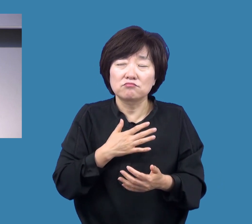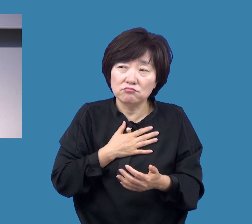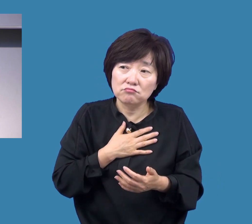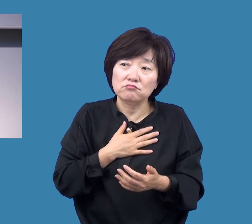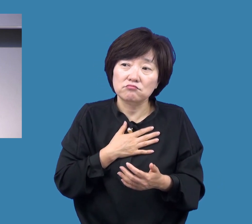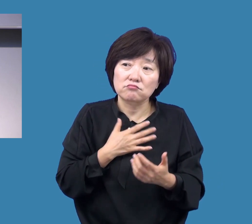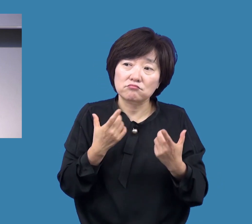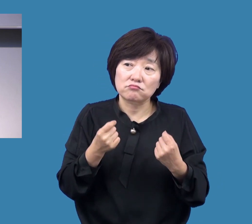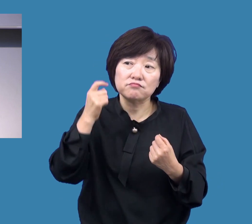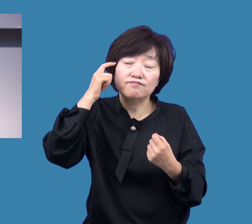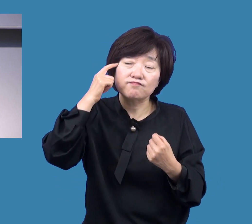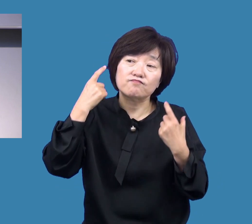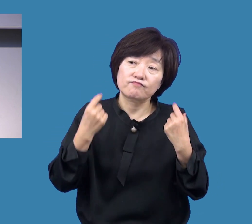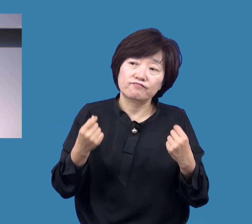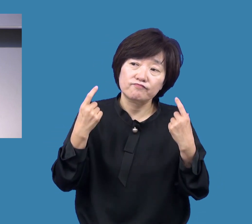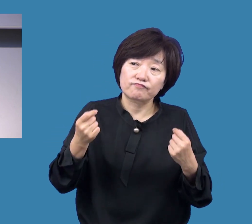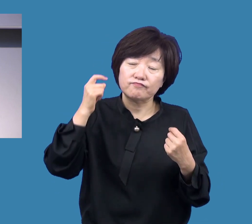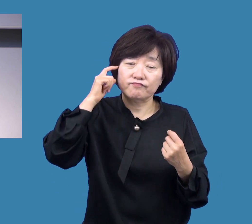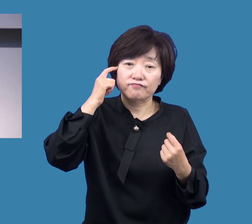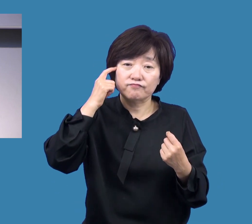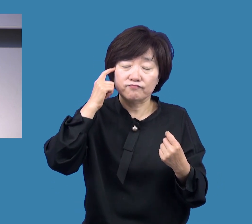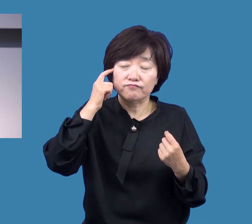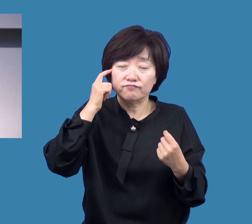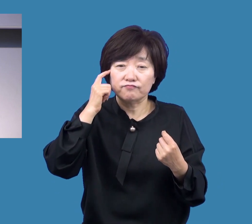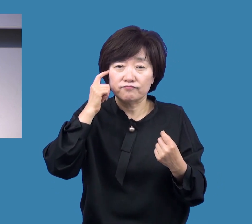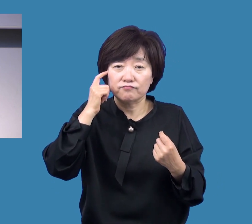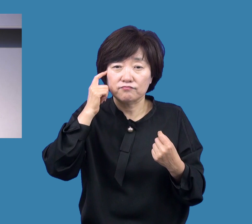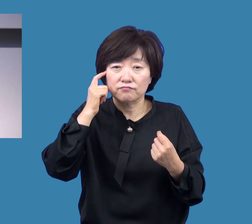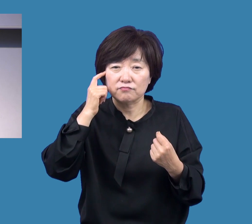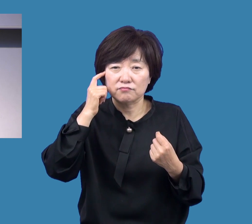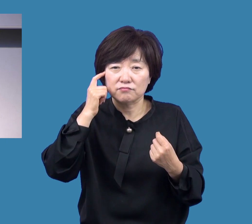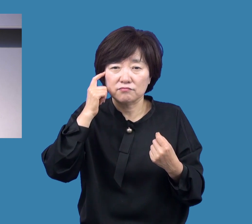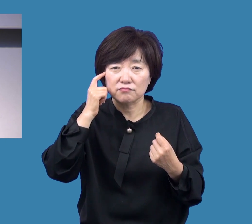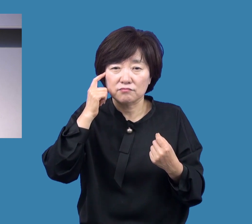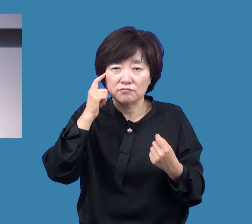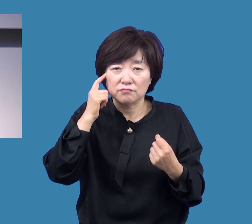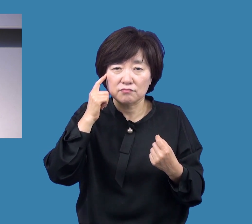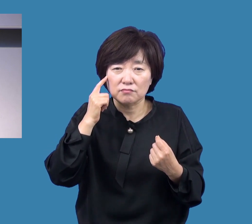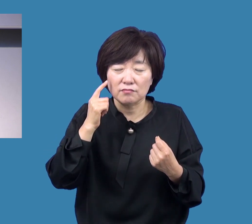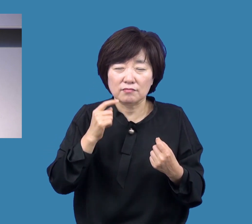그렇게 생각하는 줄 알고 있었어. 꽤 오랫동안. 근데